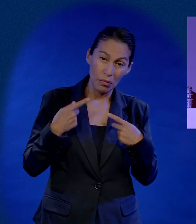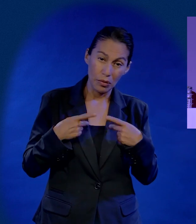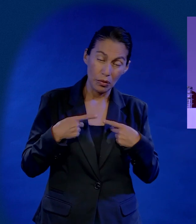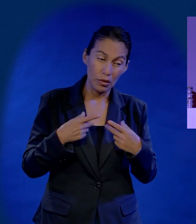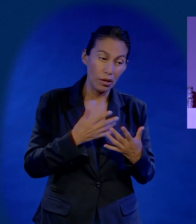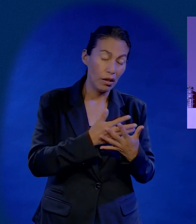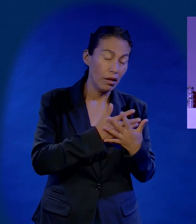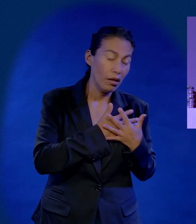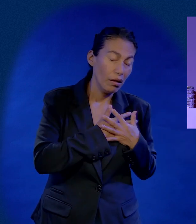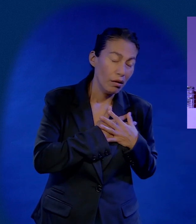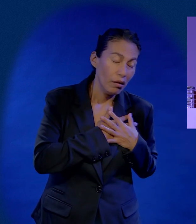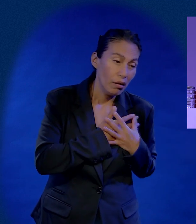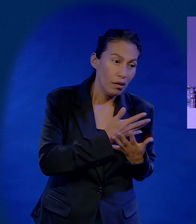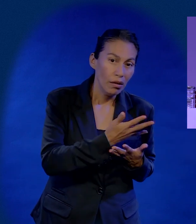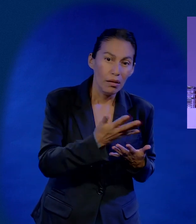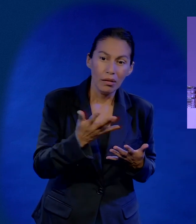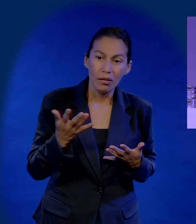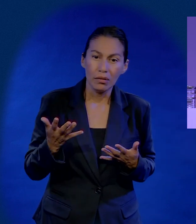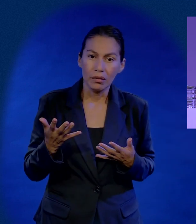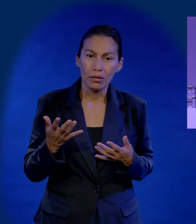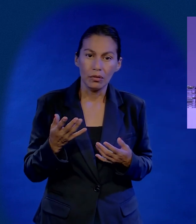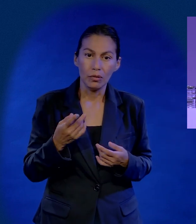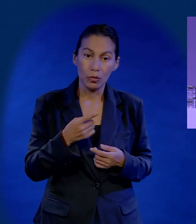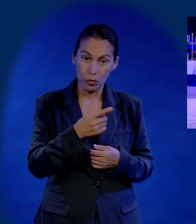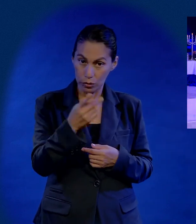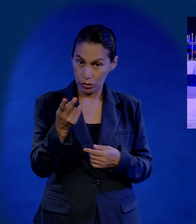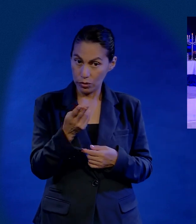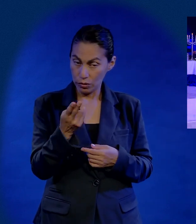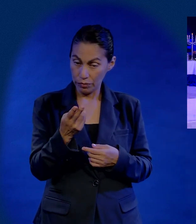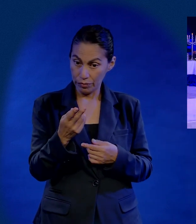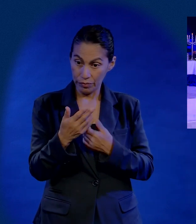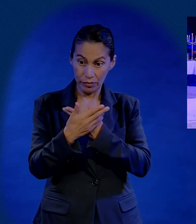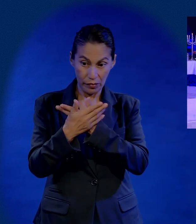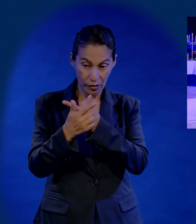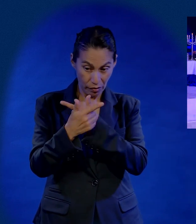Y siempre duelen a las personas que más amas.